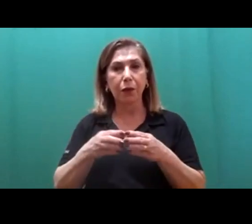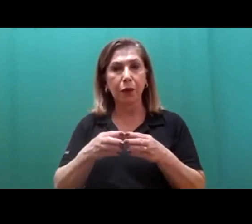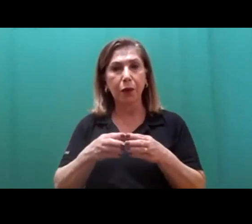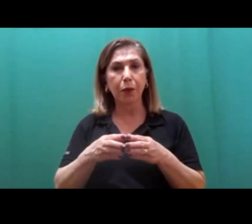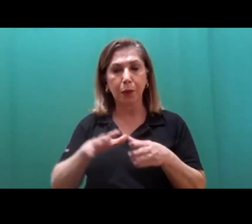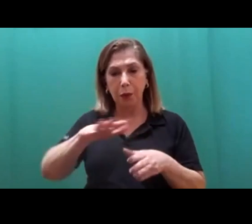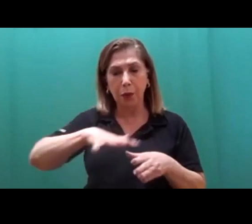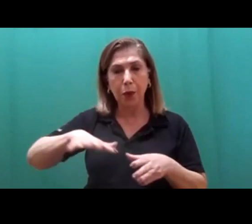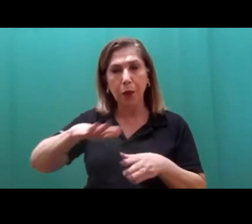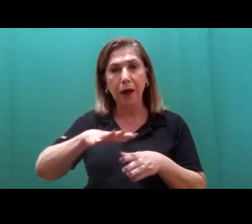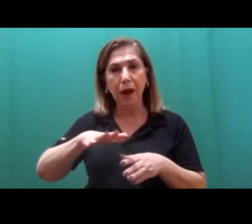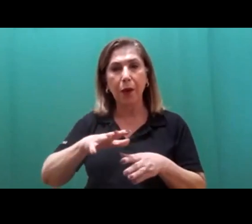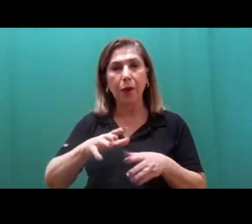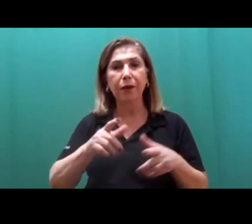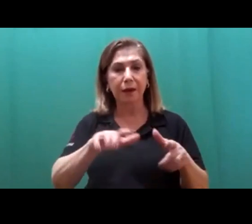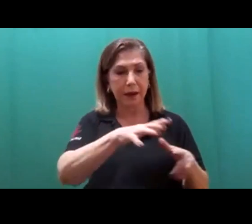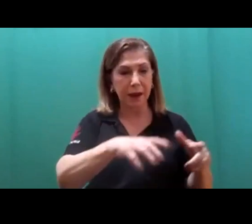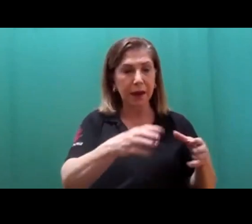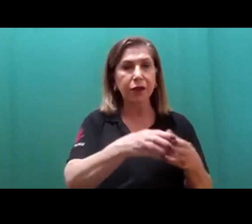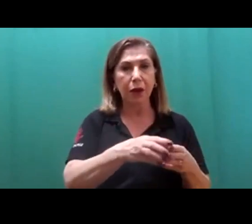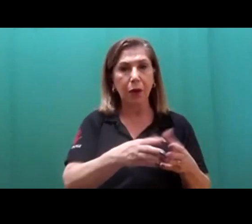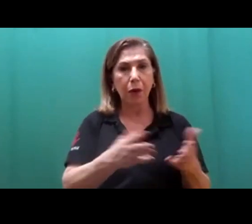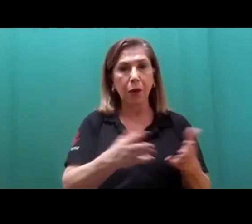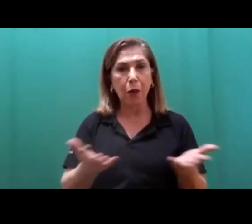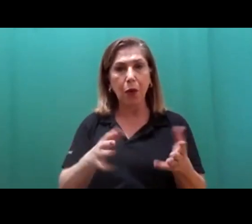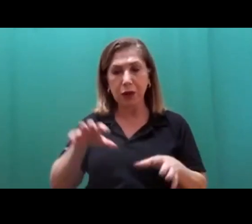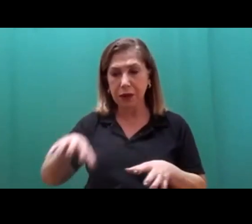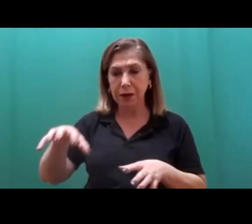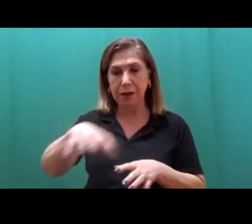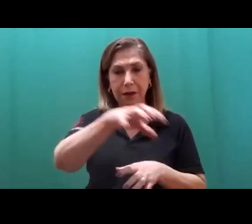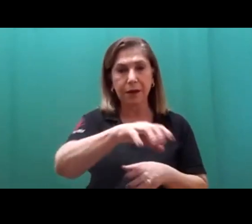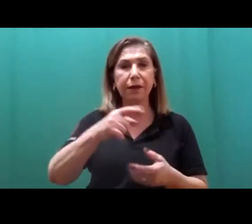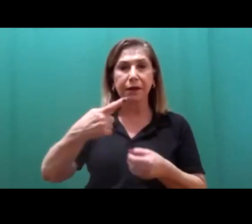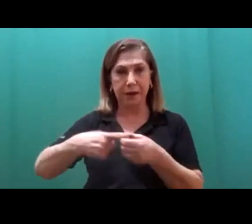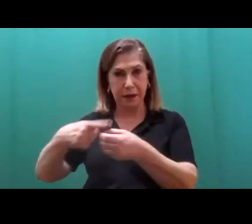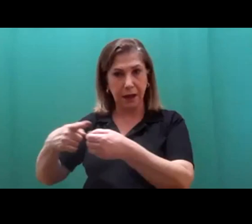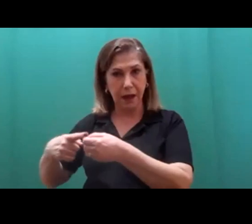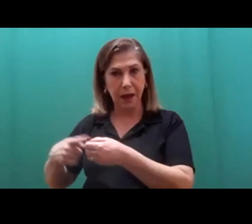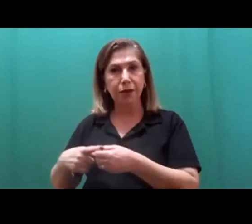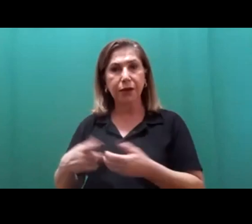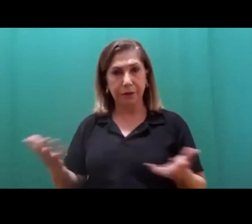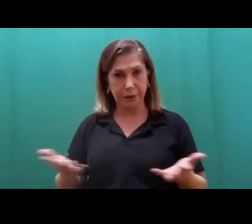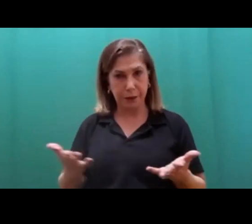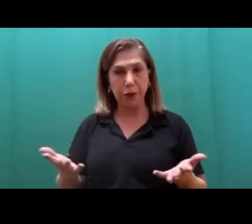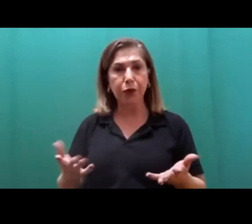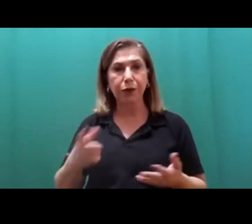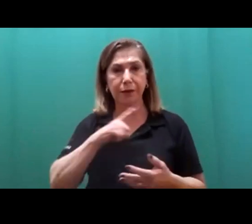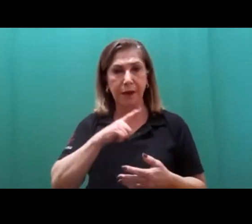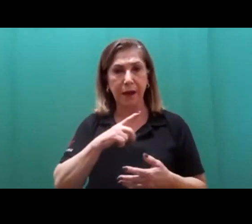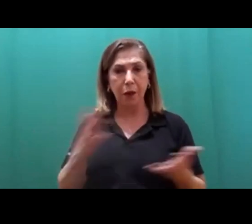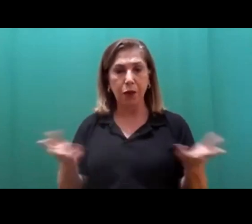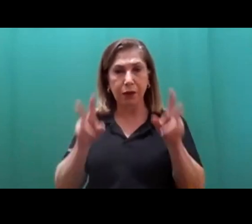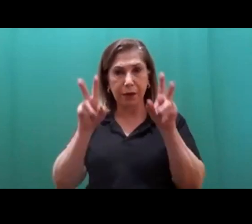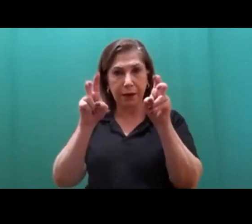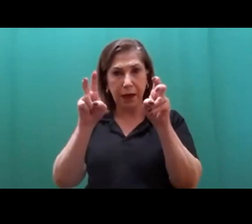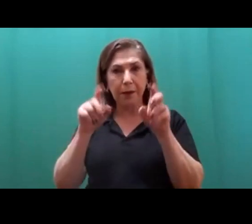e do regional, né? Como o tema da nossa mesa é regiões metropolitanas, e aí a gente tem esse retrato no Brasil,